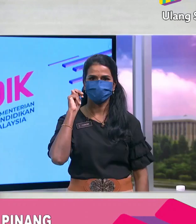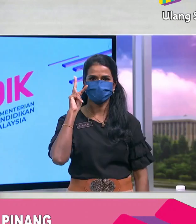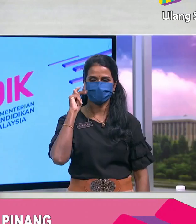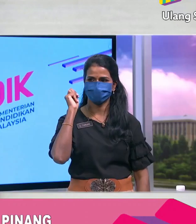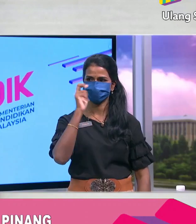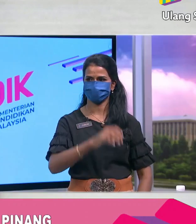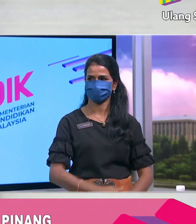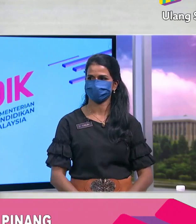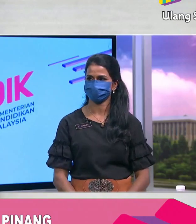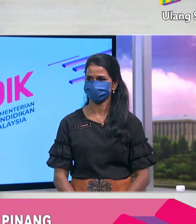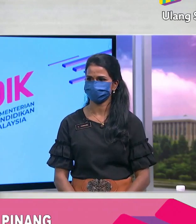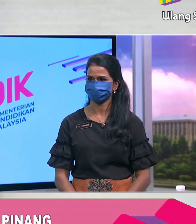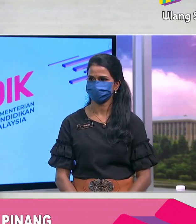Yan.